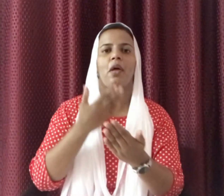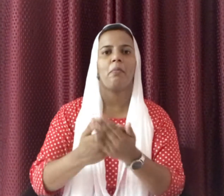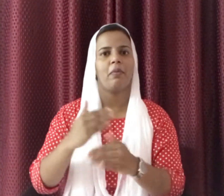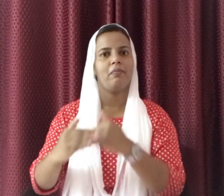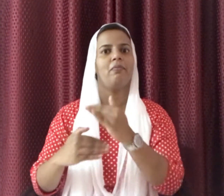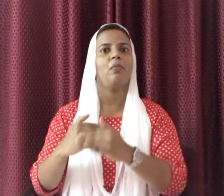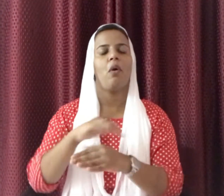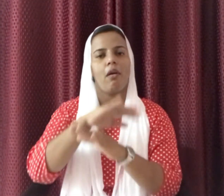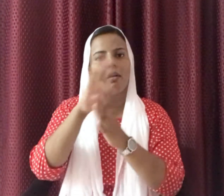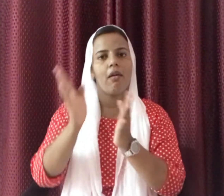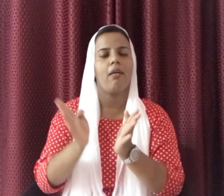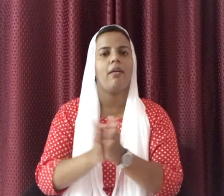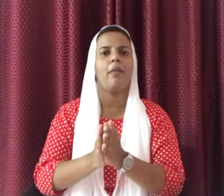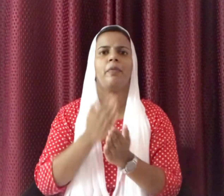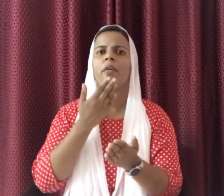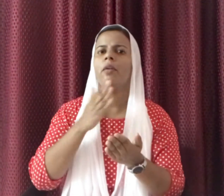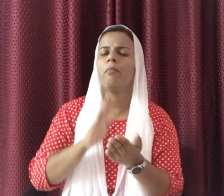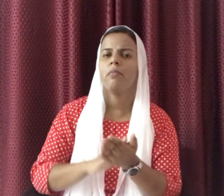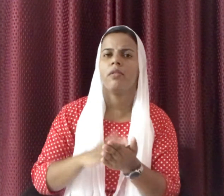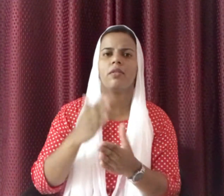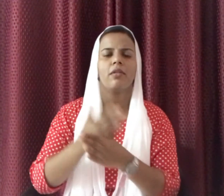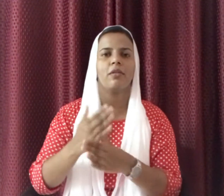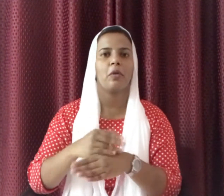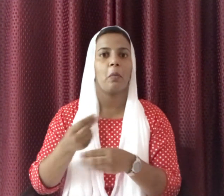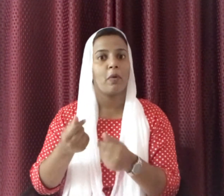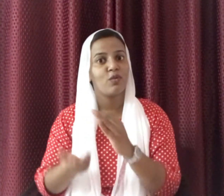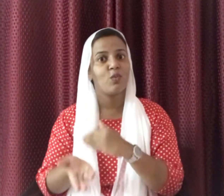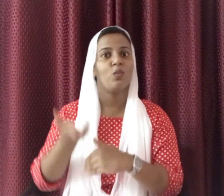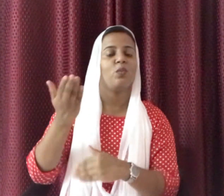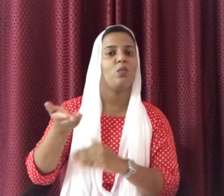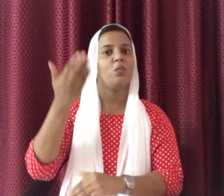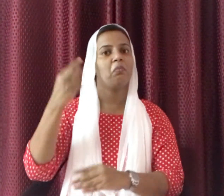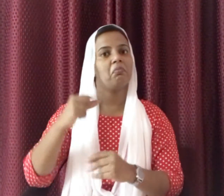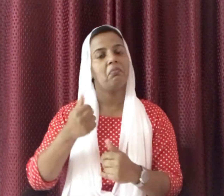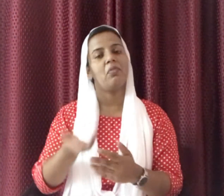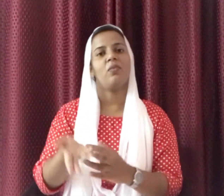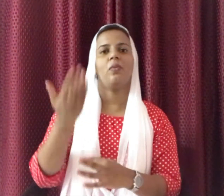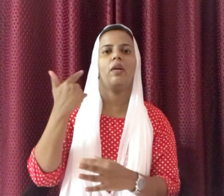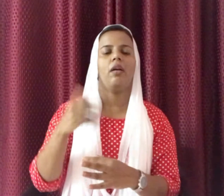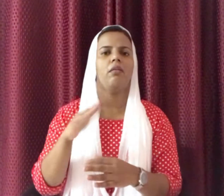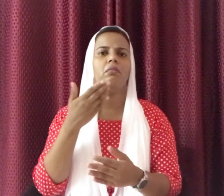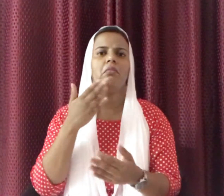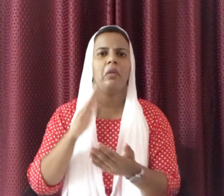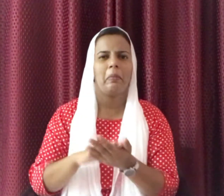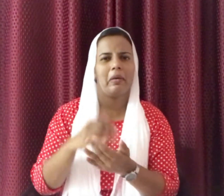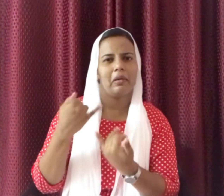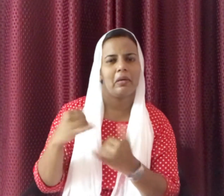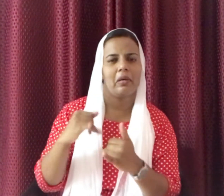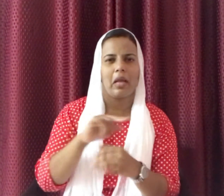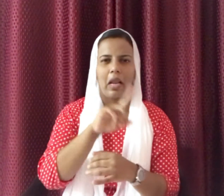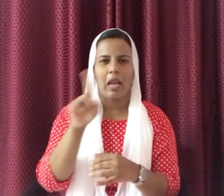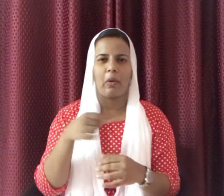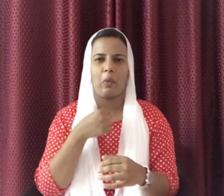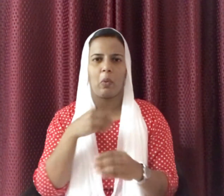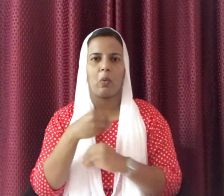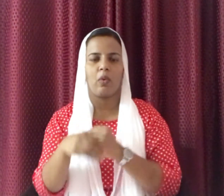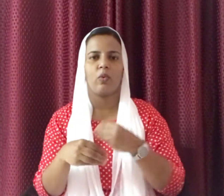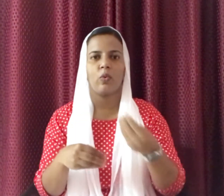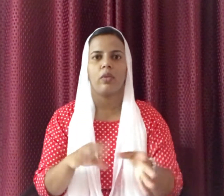കാണാം. പല അവർ തിന്മ ചെയ്തിട്ട് അവർ സമ്പത്തുണ്ടാക്കുന്നതായിട്ട് കാണാം. തിന്മ ചെയ്തിട്ട് മറ്റുള്ളവരെ ചതിച്ചിട്ട്, മറ്റുള്ളവരെ വഞ്ചിച്ചിട്ട്, മറ്റുള്ളവർക്ക്